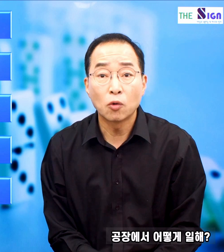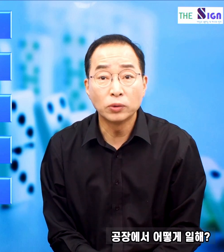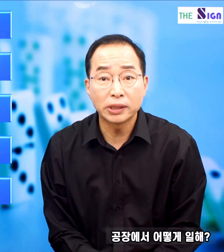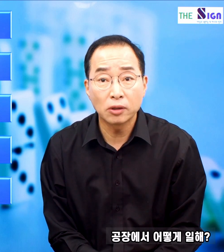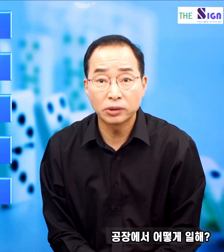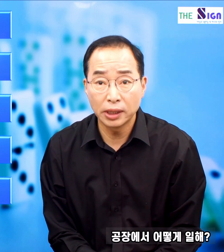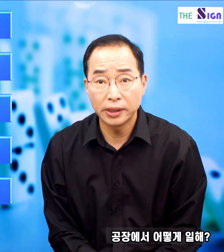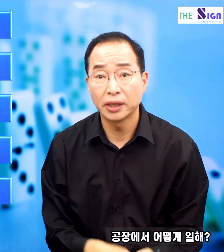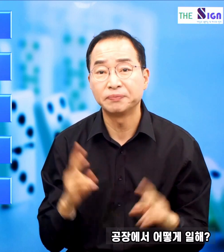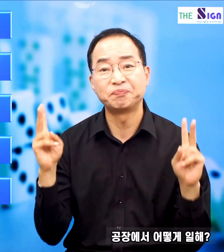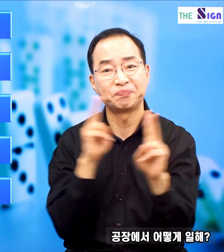공장에서 어떻게 일해?